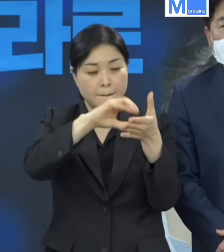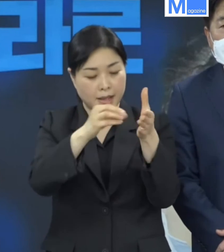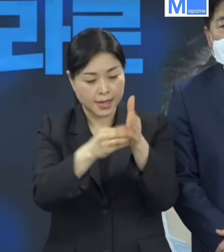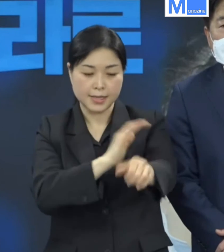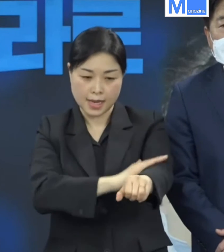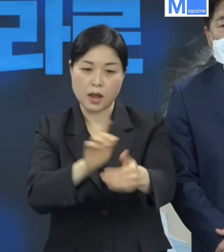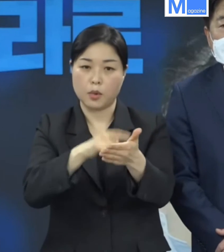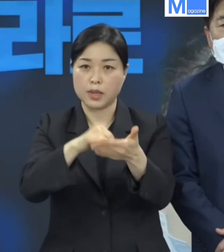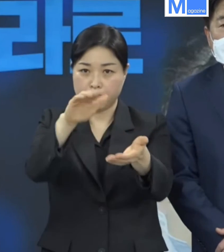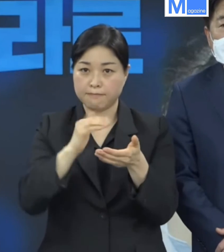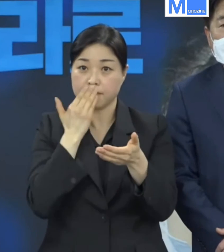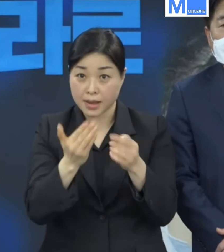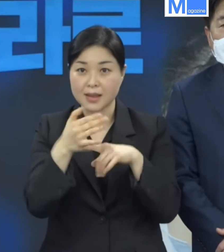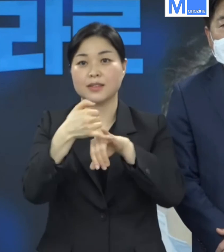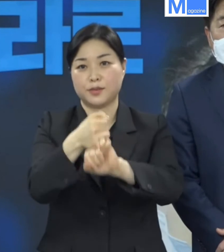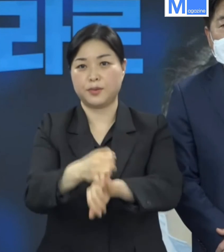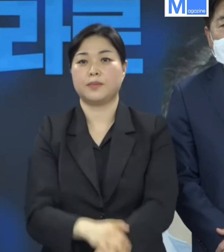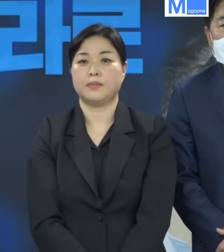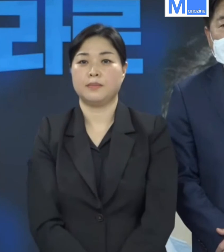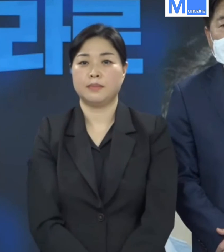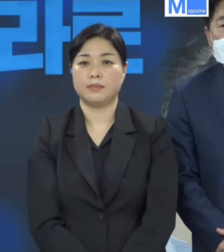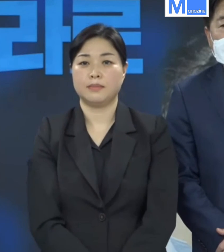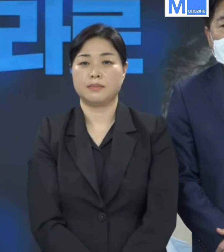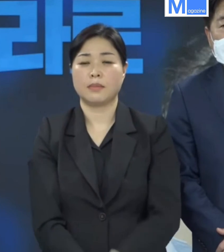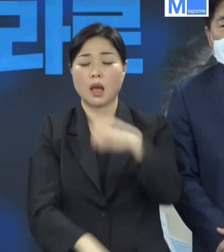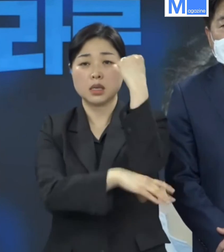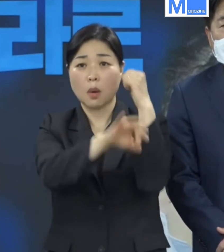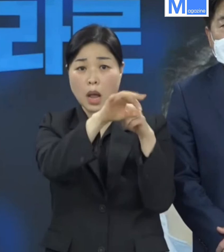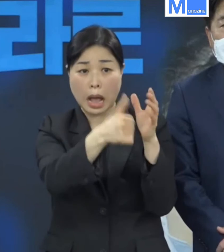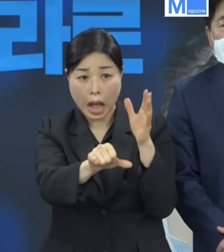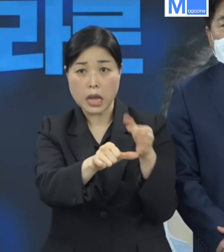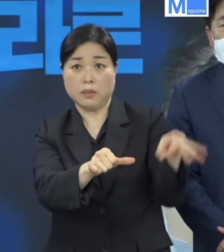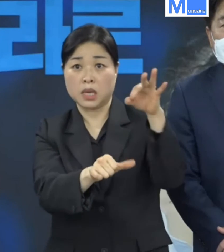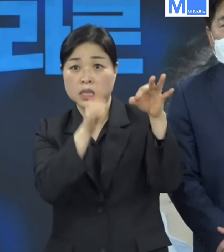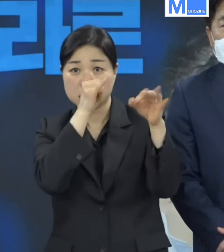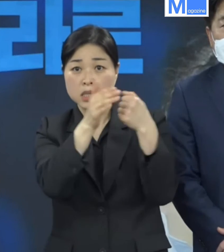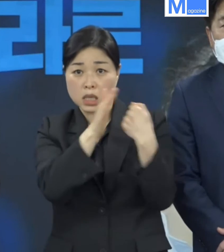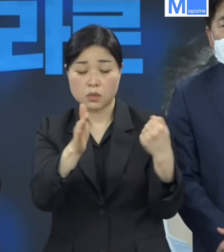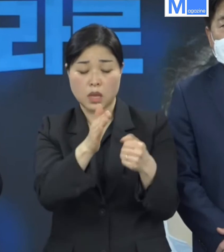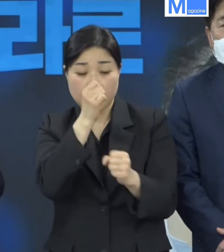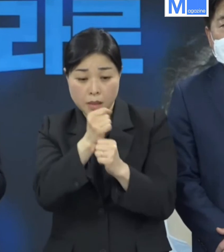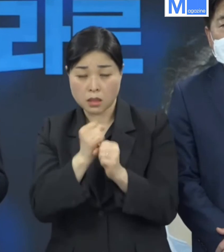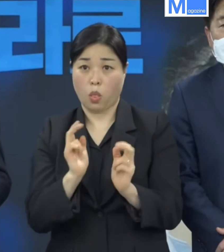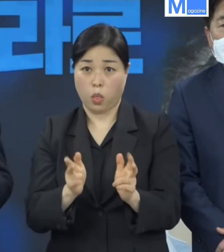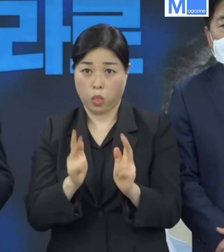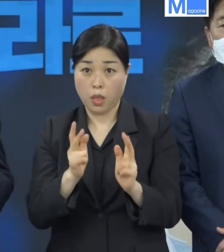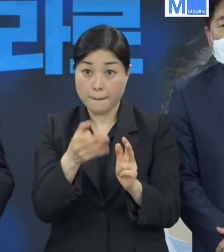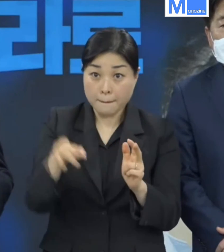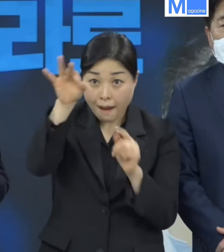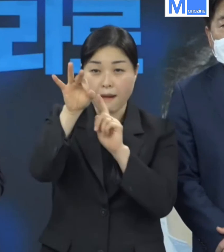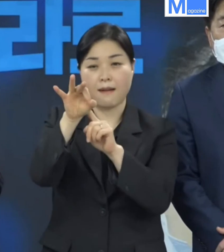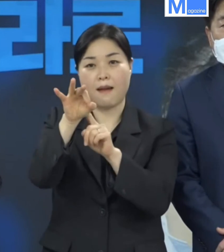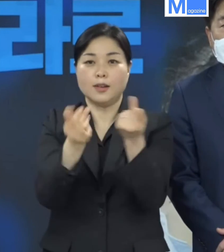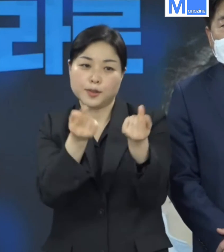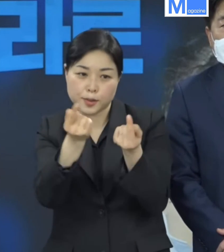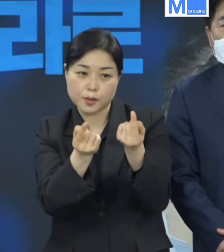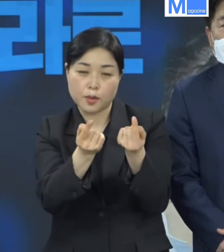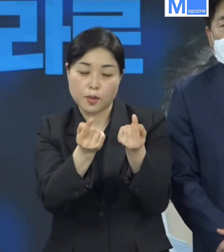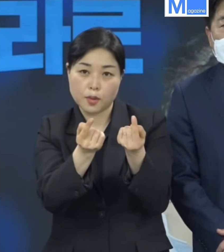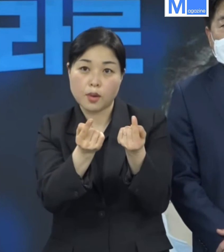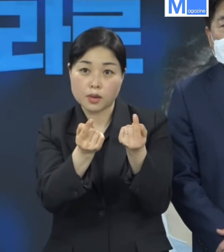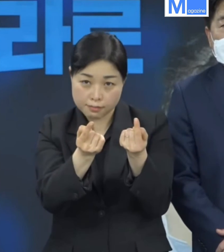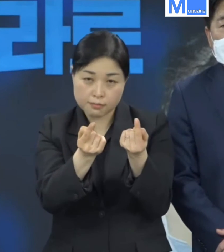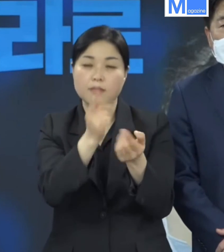받을 수 있도록 하겠습니다. 원자재값 상승에 따른 납품 단가 연동제를 조속하게 실시하겠습니다.